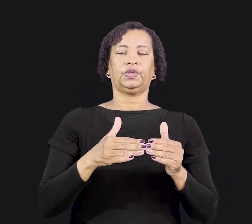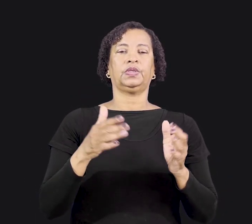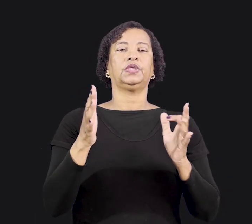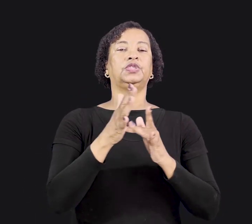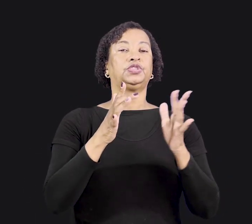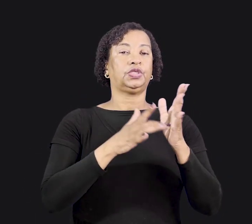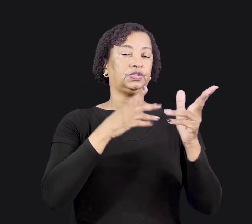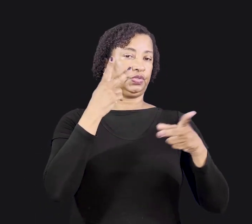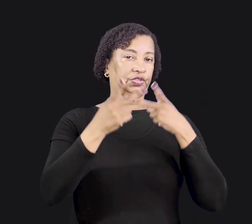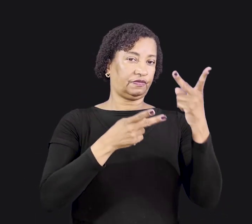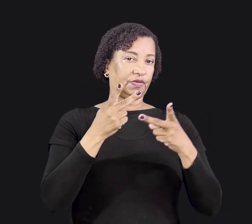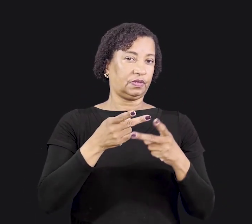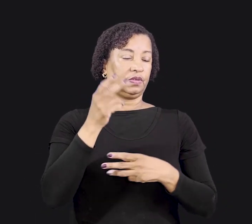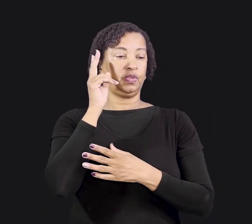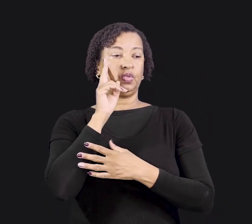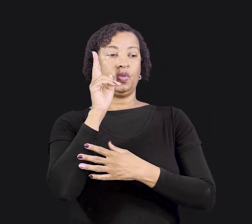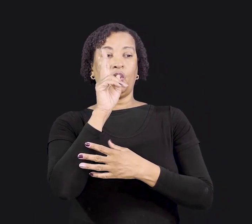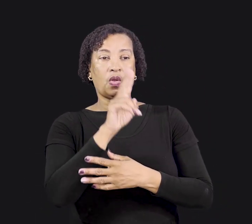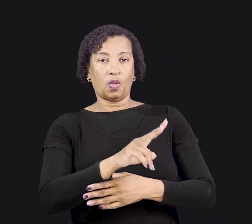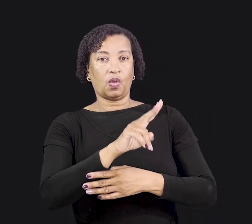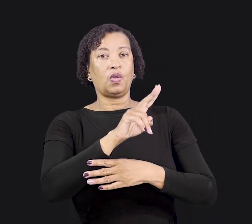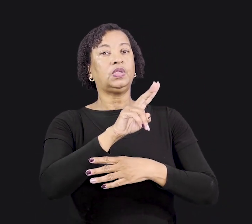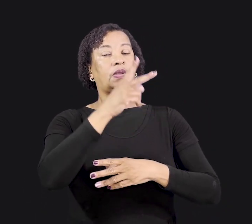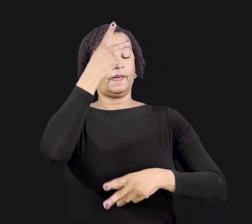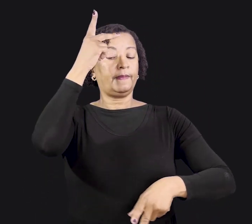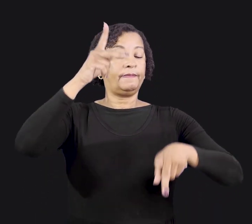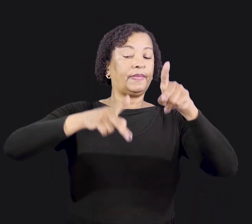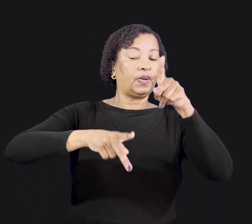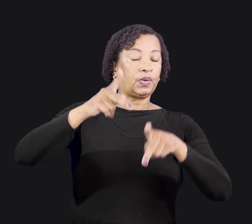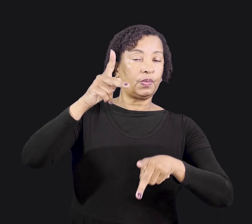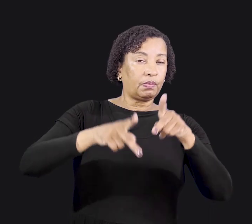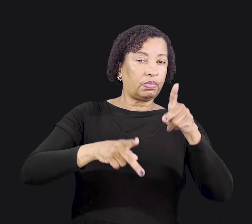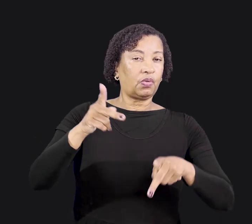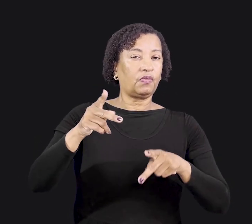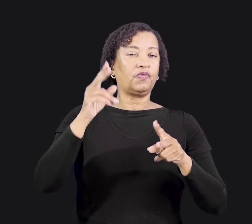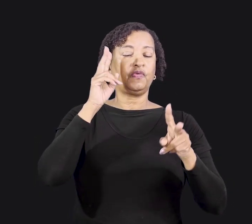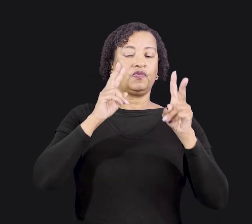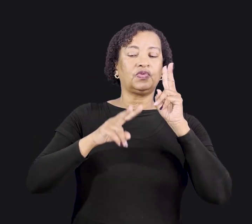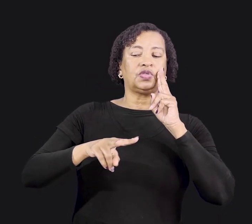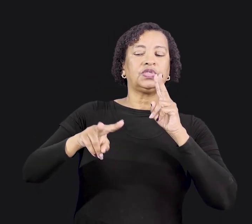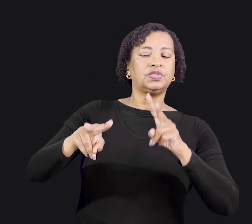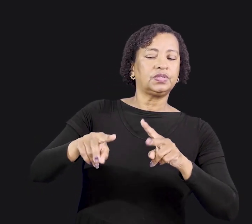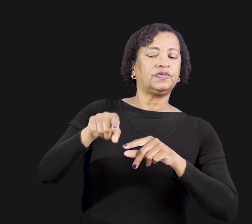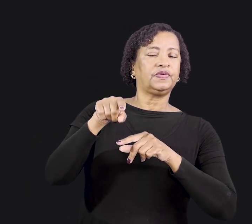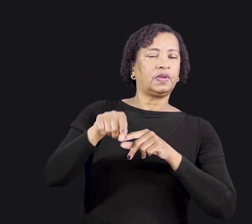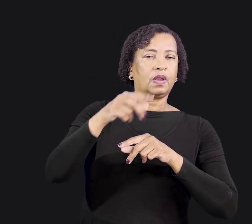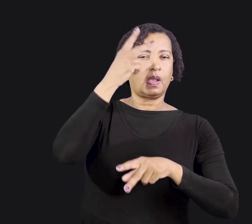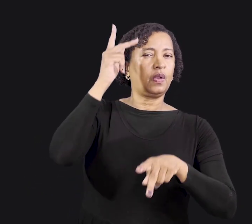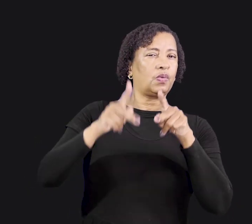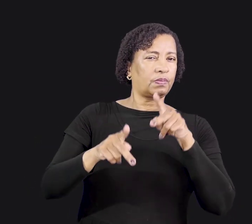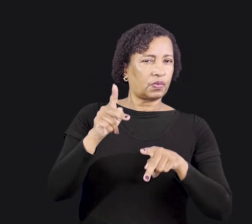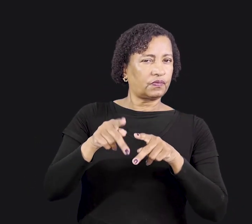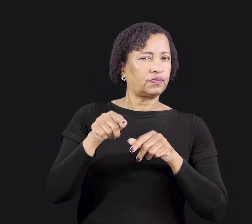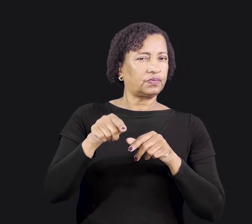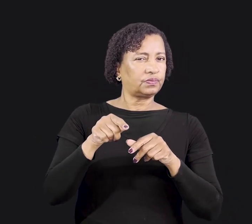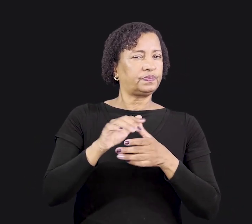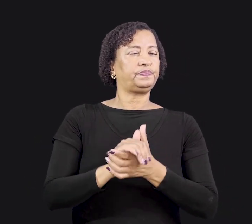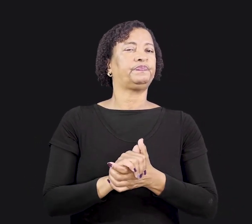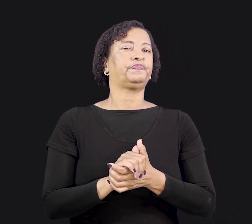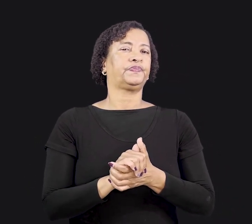Jesus está dizendo, olhem para o sopé da montanha. Vocês estão vendo aquela gente? Estão vendo eles? Uma das